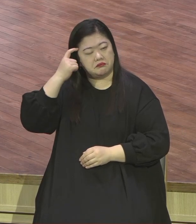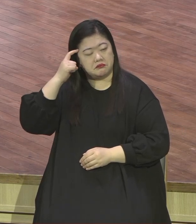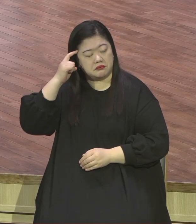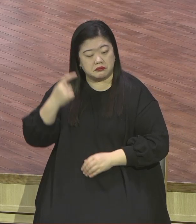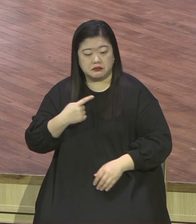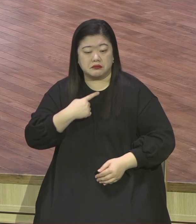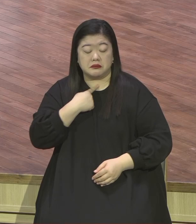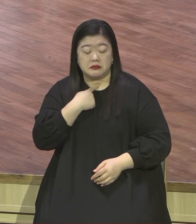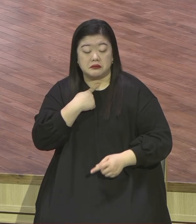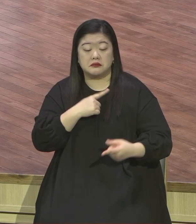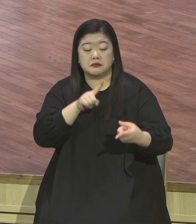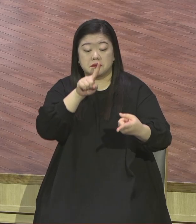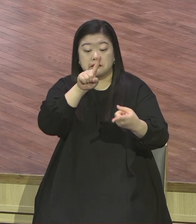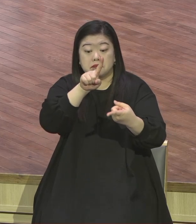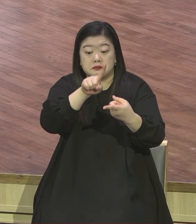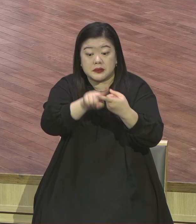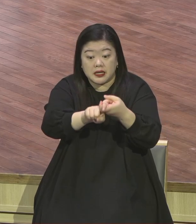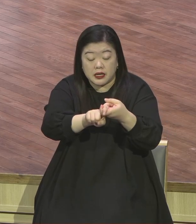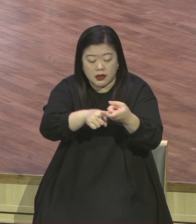있느냐가 관심이잖아요